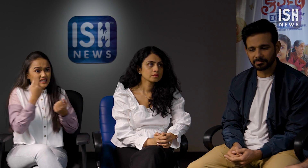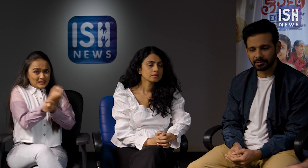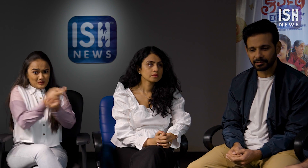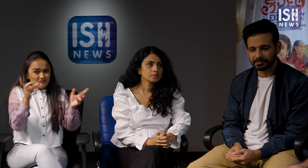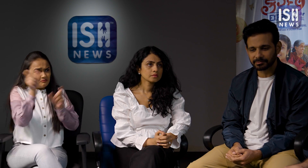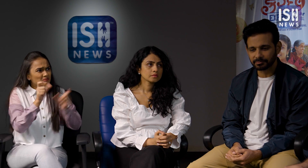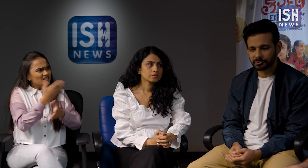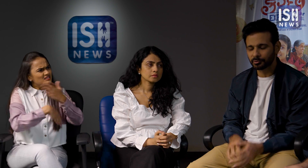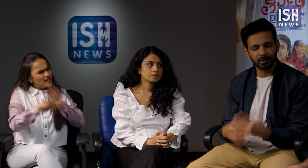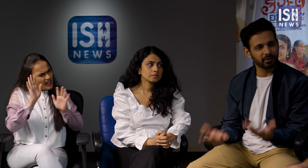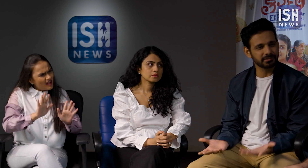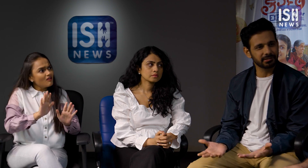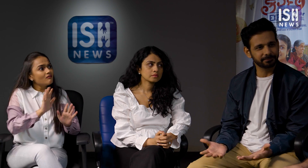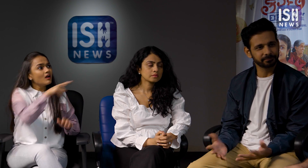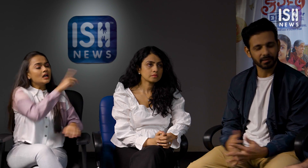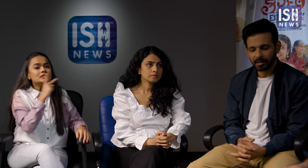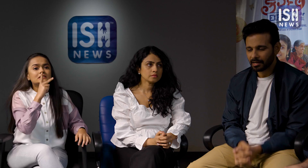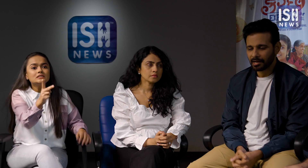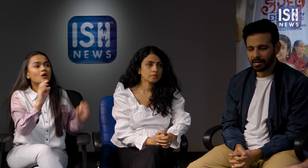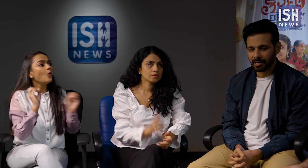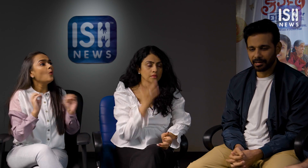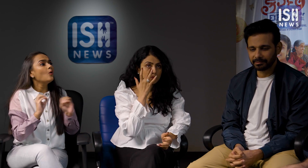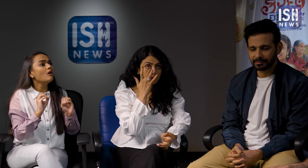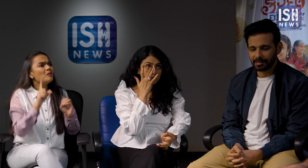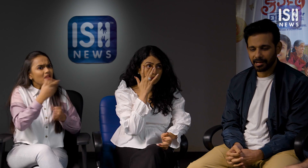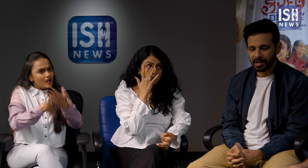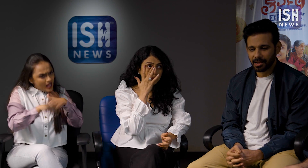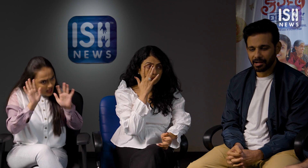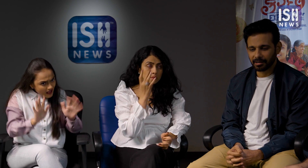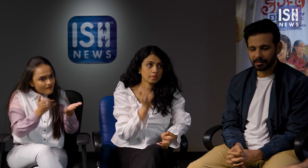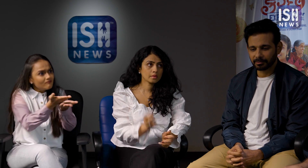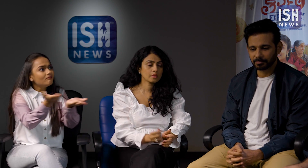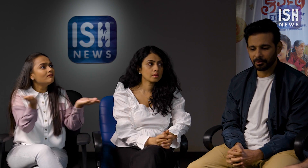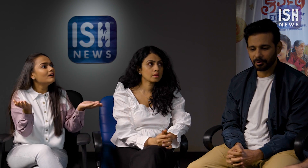have disabilities which you cannot see. And